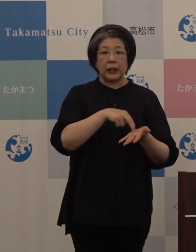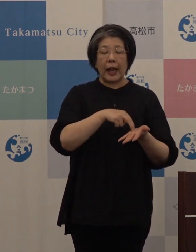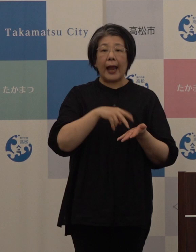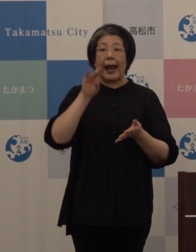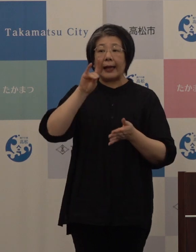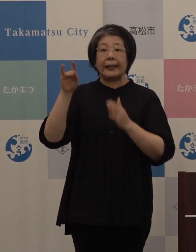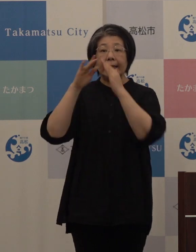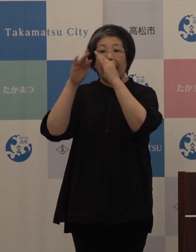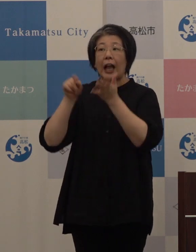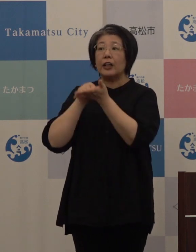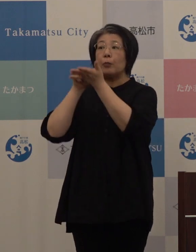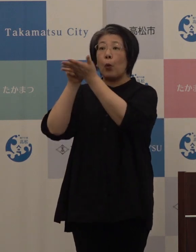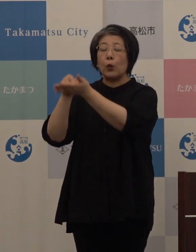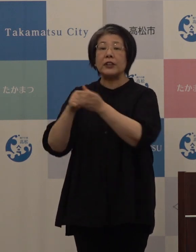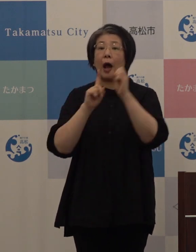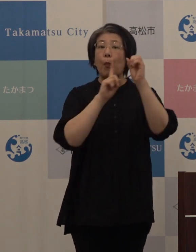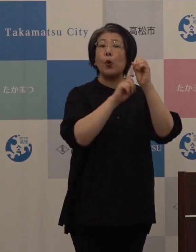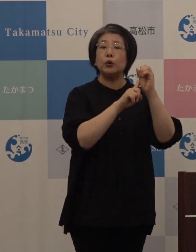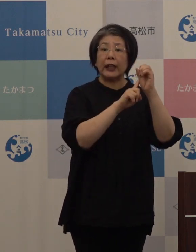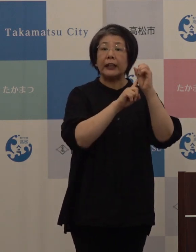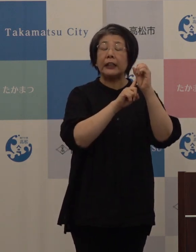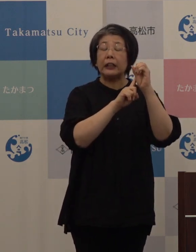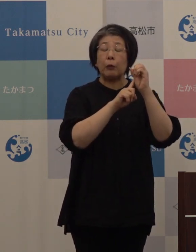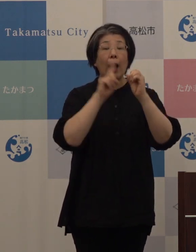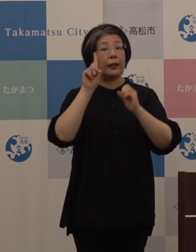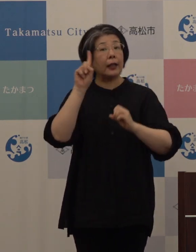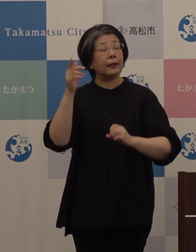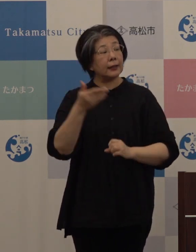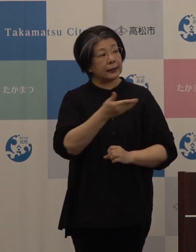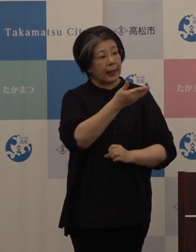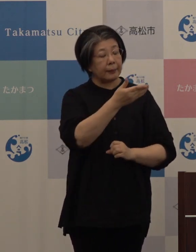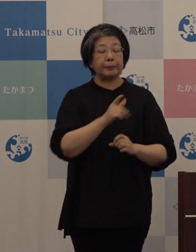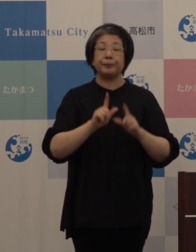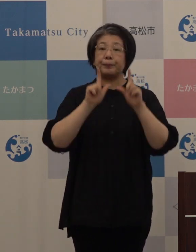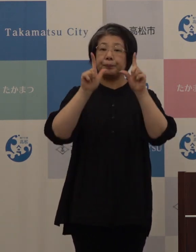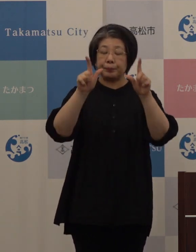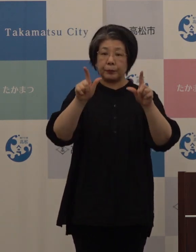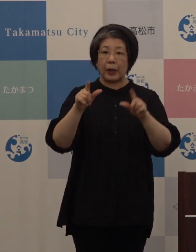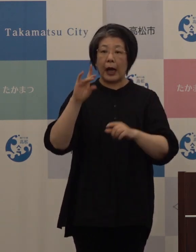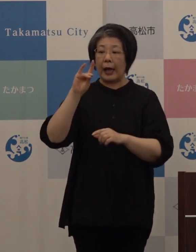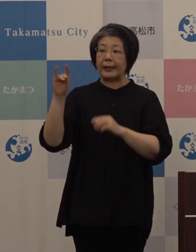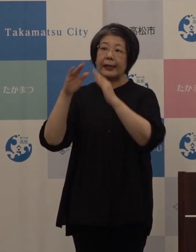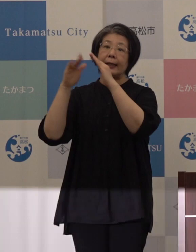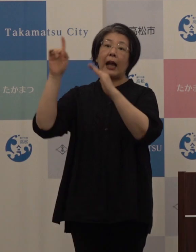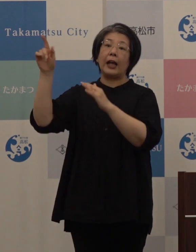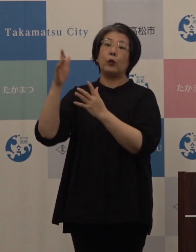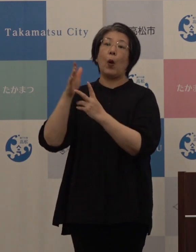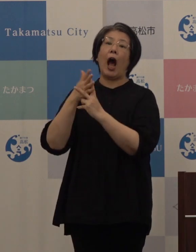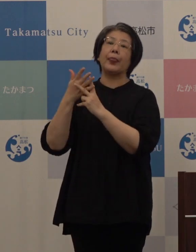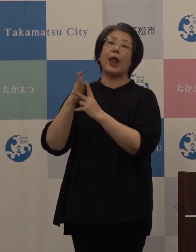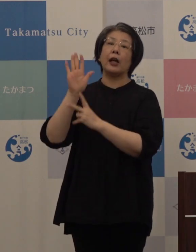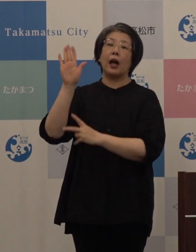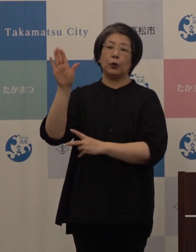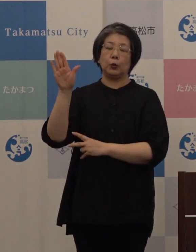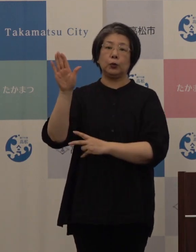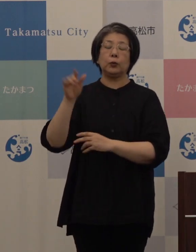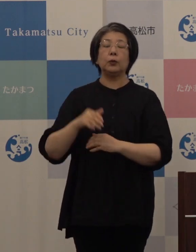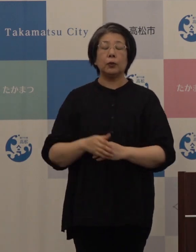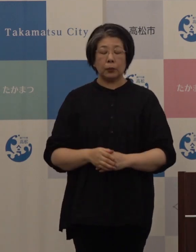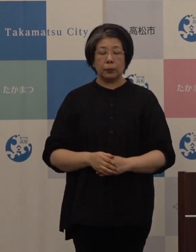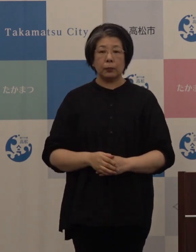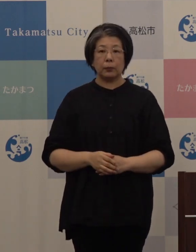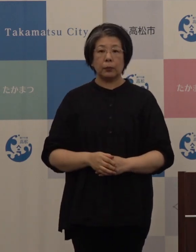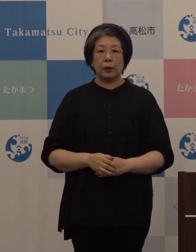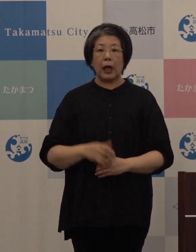狙いとは言い方悪いですけど、目的的なものっていうのはどの辺になるんでしょうか。 まあ、その辺は議会側の判断かと思っておりますけれども、やはりあくまで